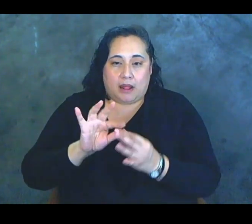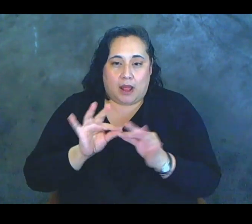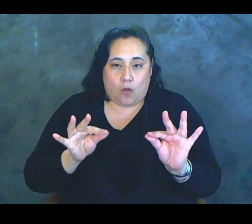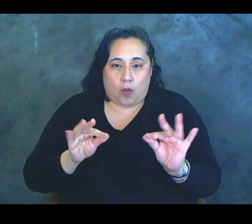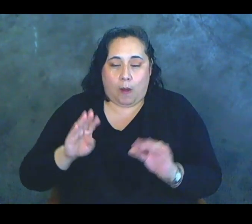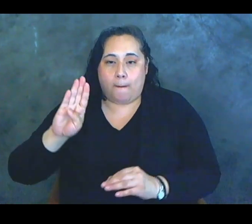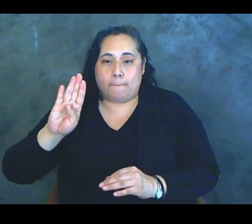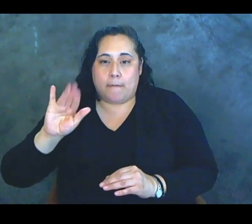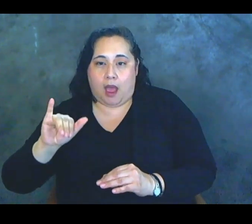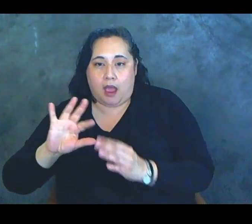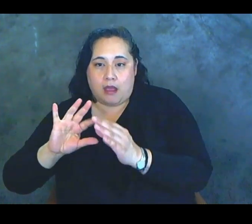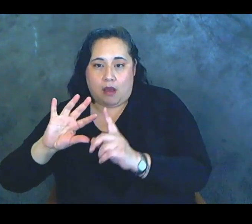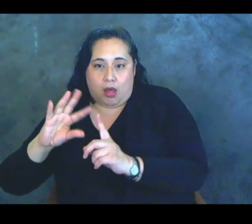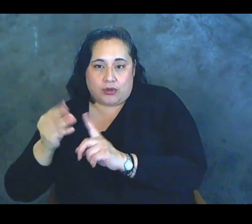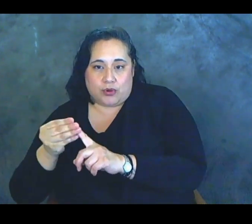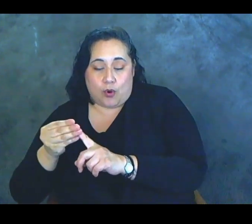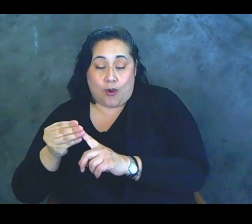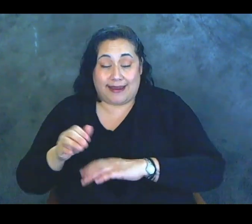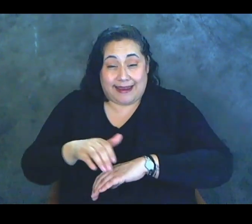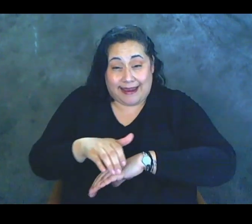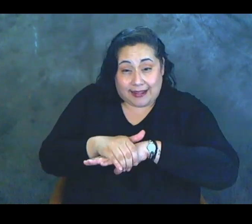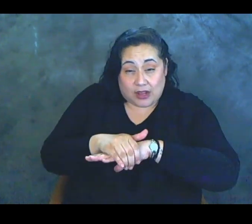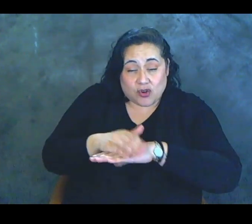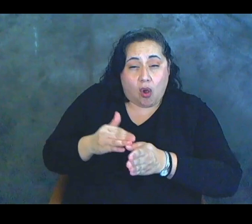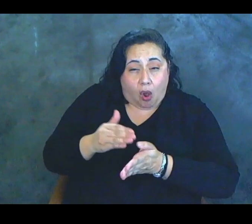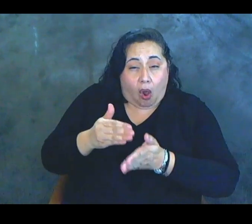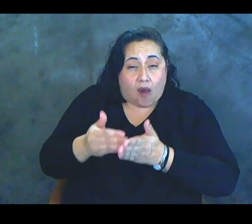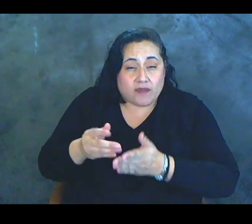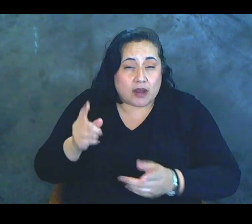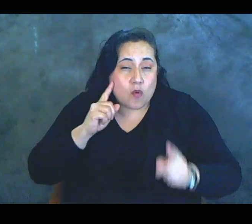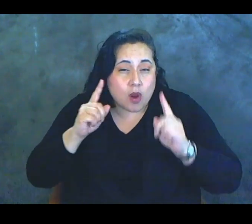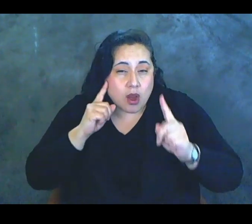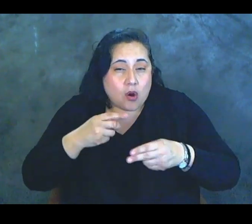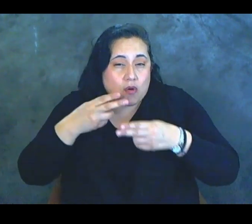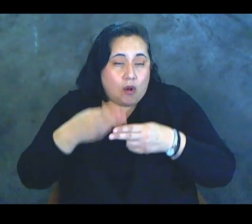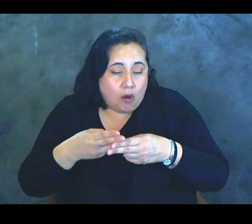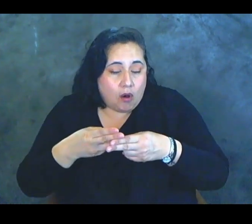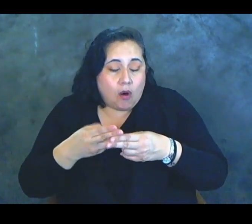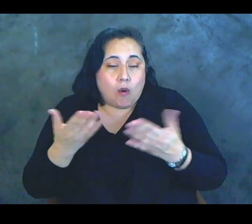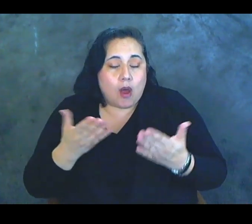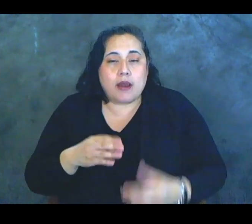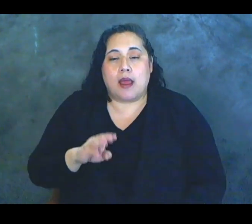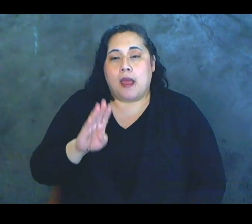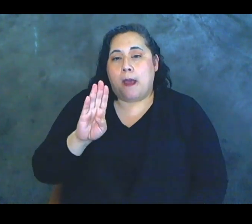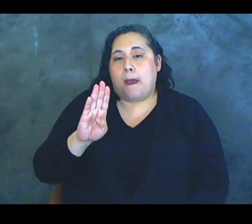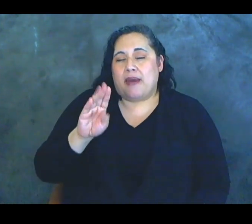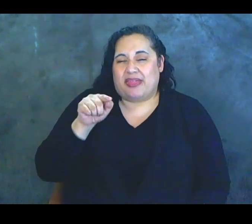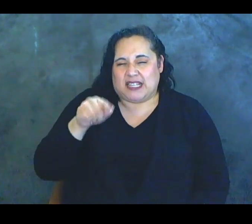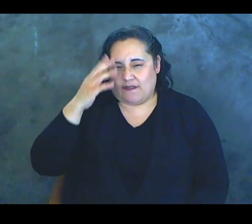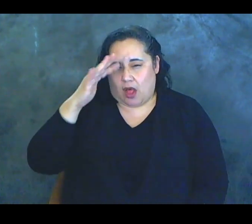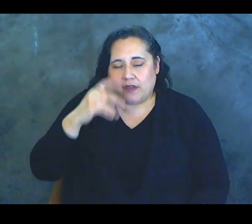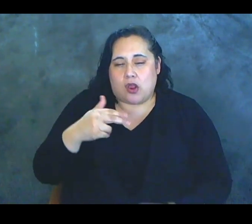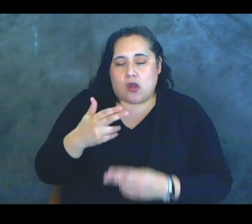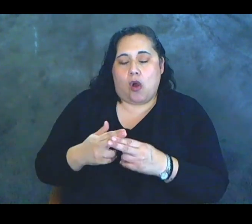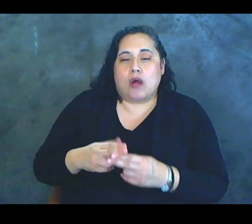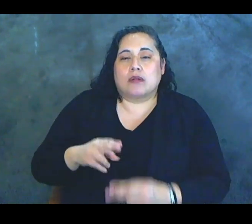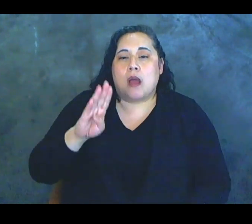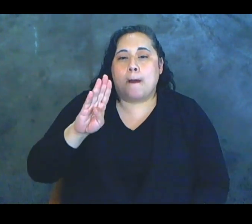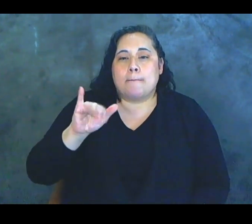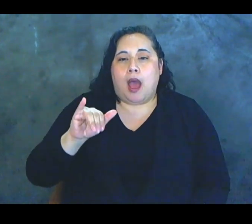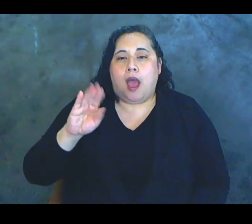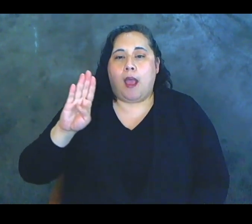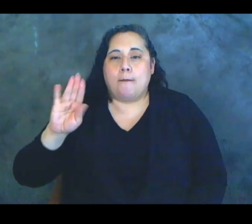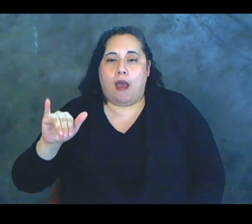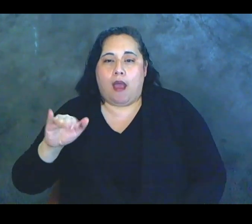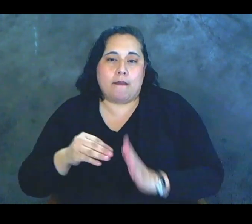inglés comúnmente se llama o se refiere a esta filosofía como the buy-buy model.